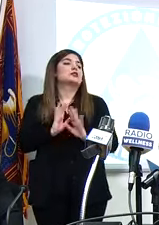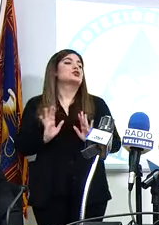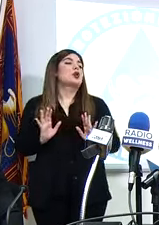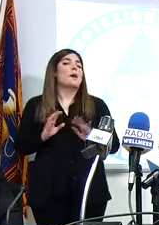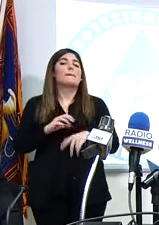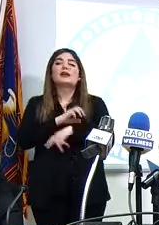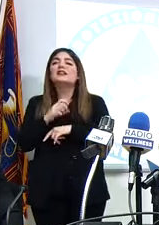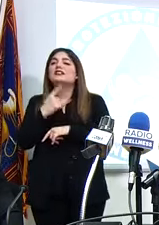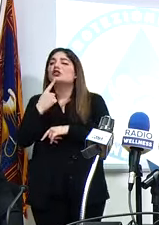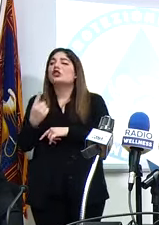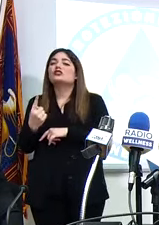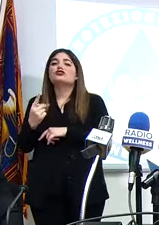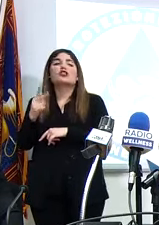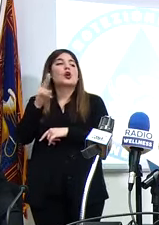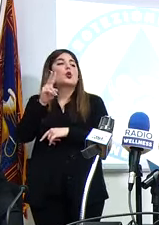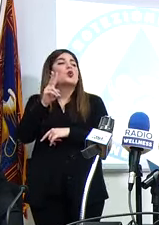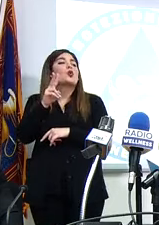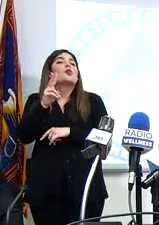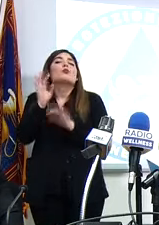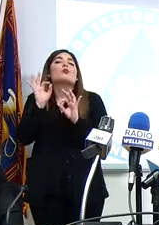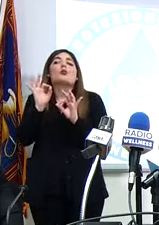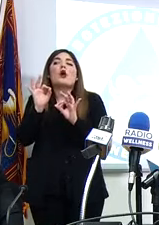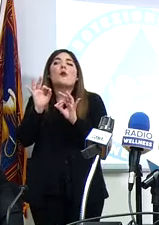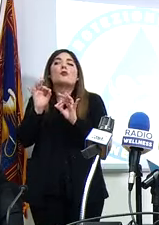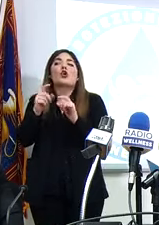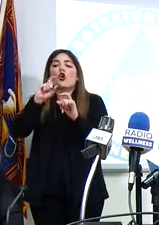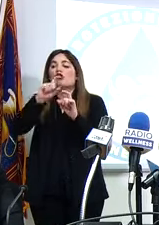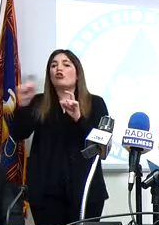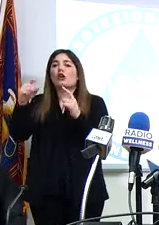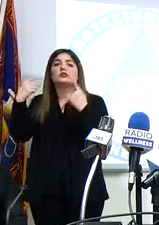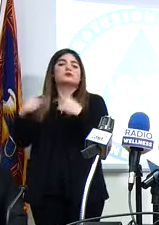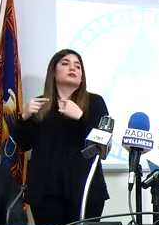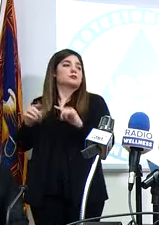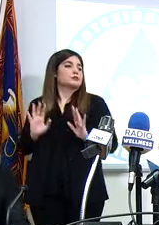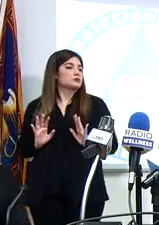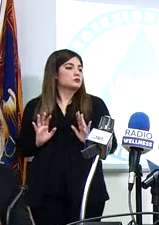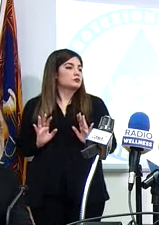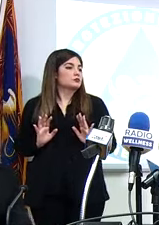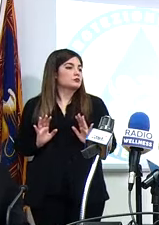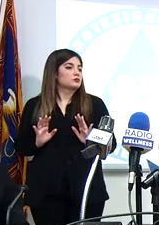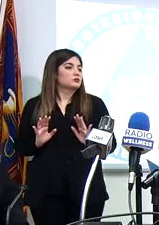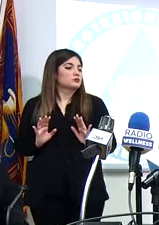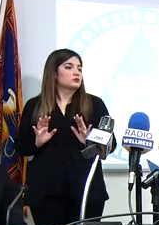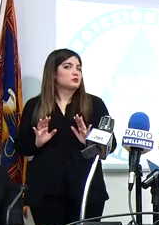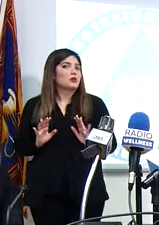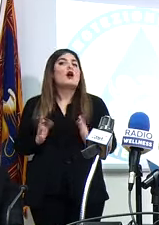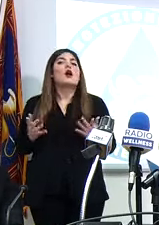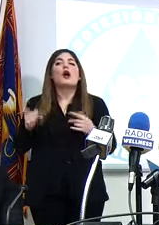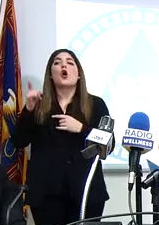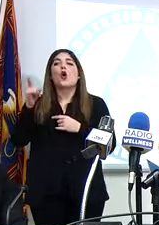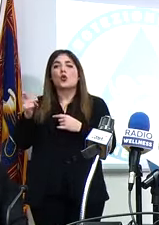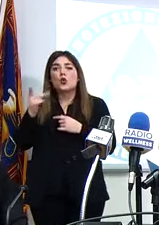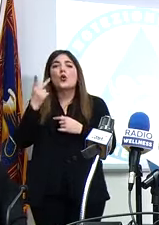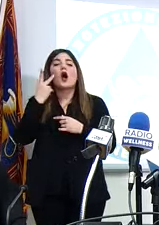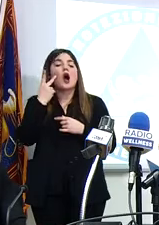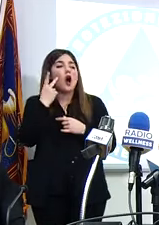Dopo, non sta a me entrare in questo merito, ma certo si è reso ben conto che lui,